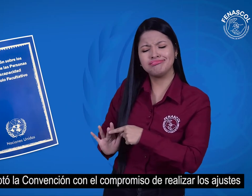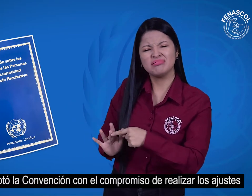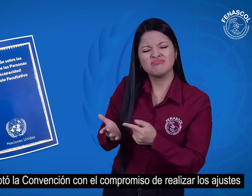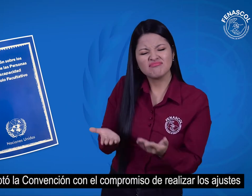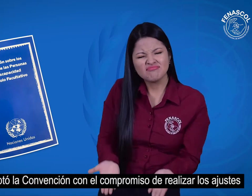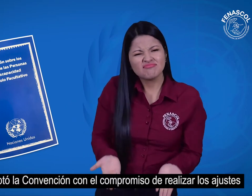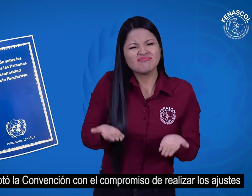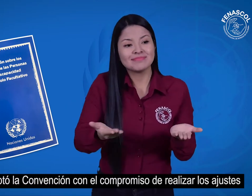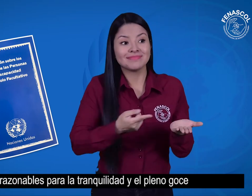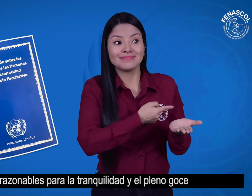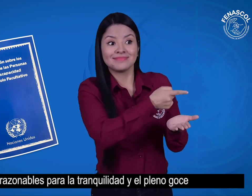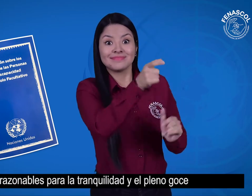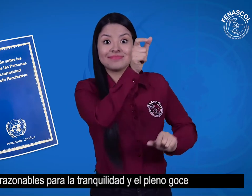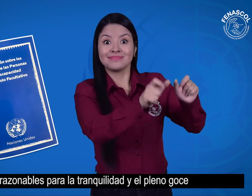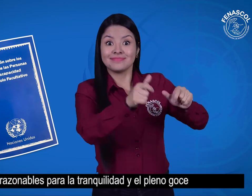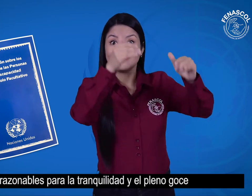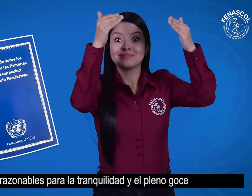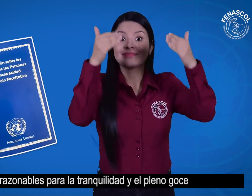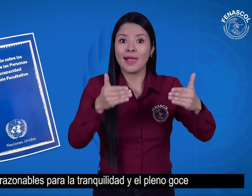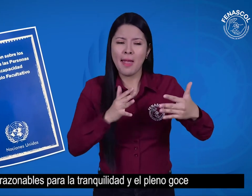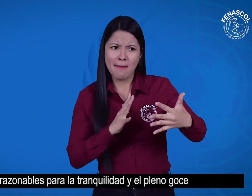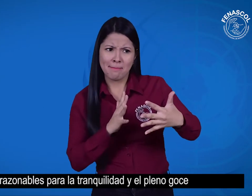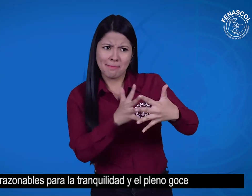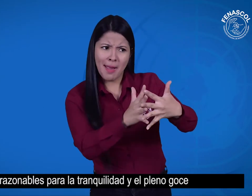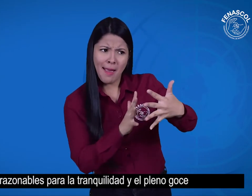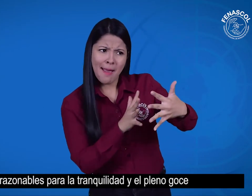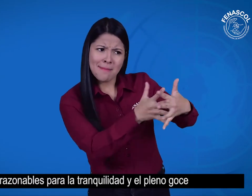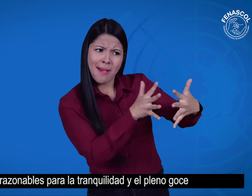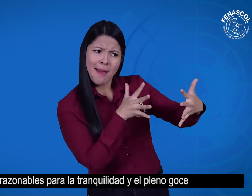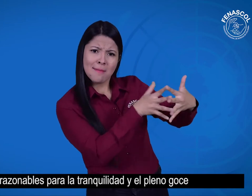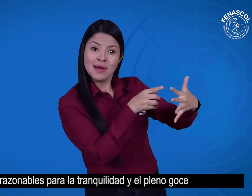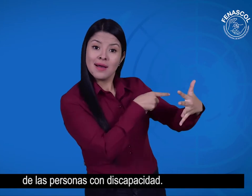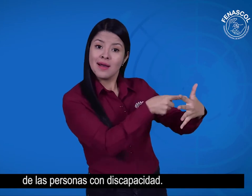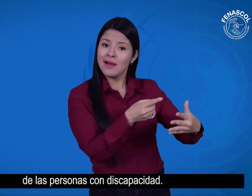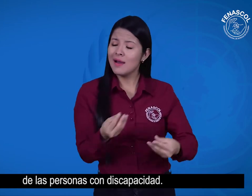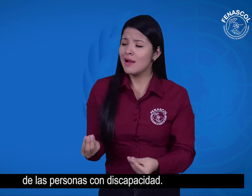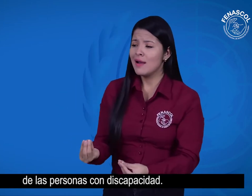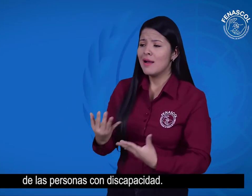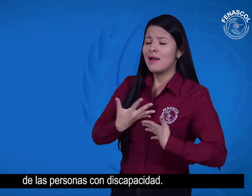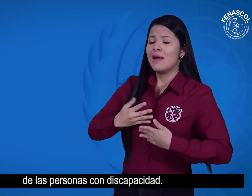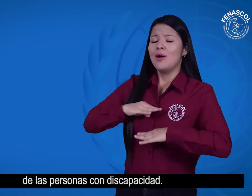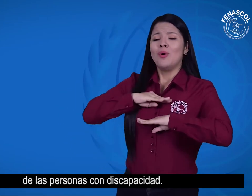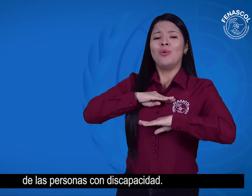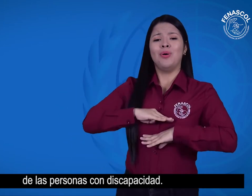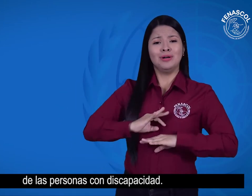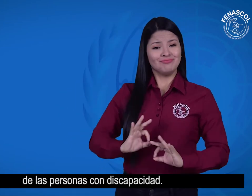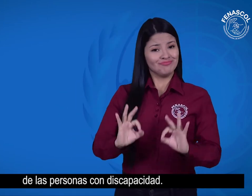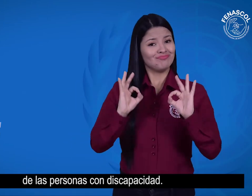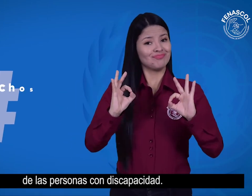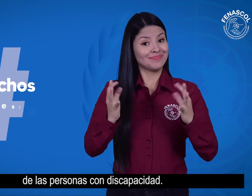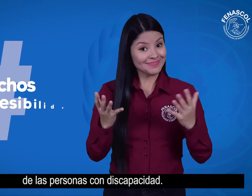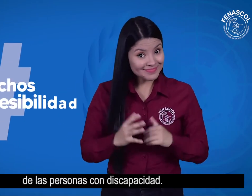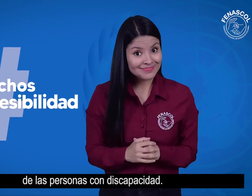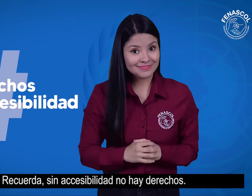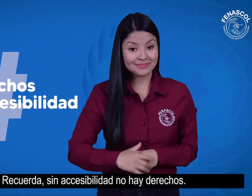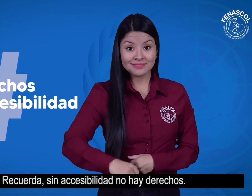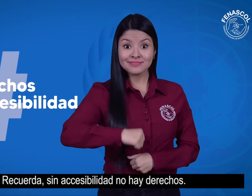realizar los ajustes razonables para la tranquilidad y el pleno goce de las personas con discapacidad. Recuerda,